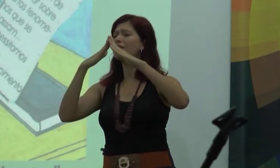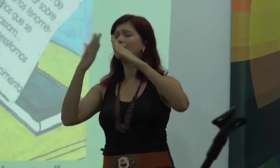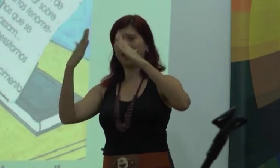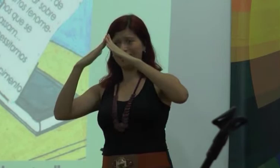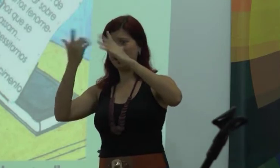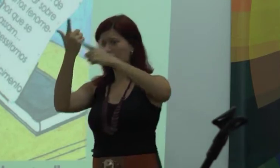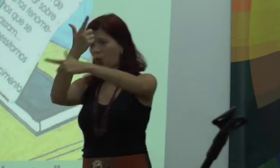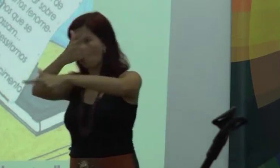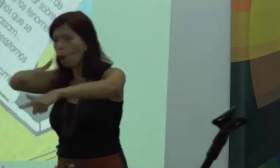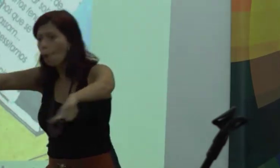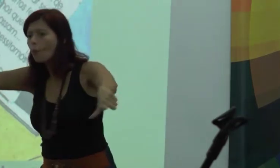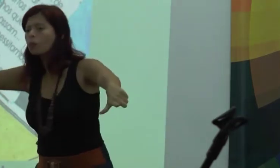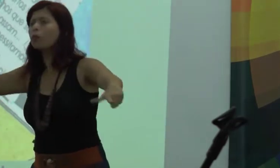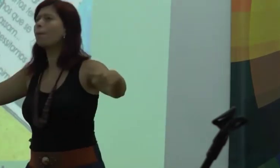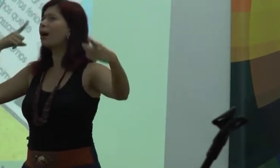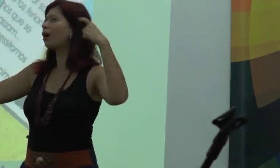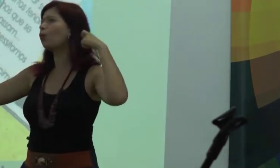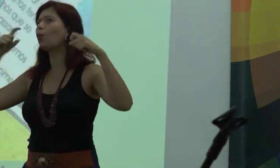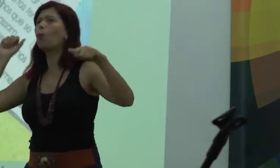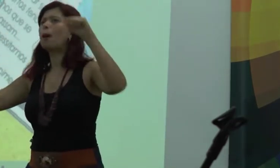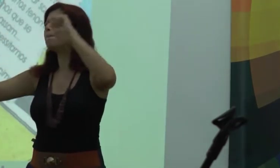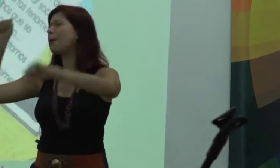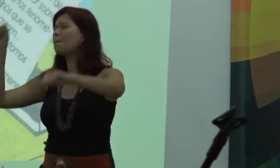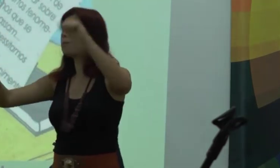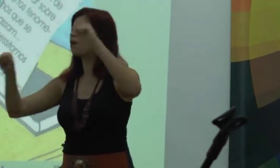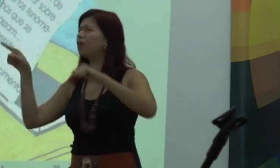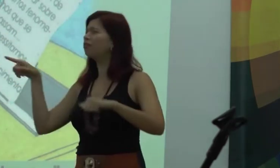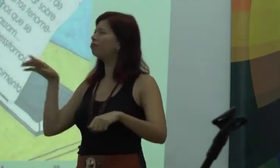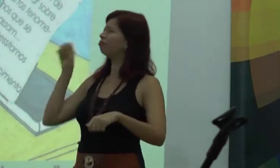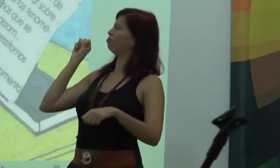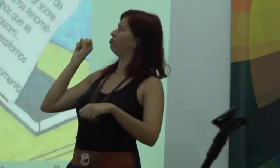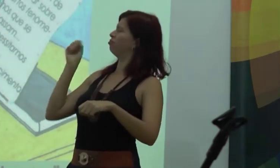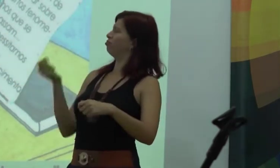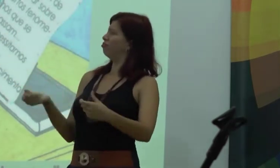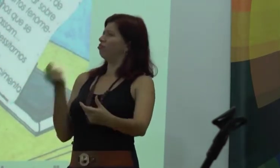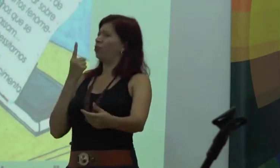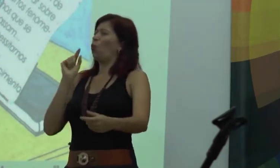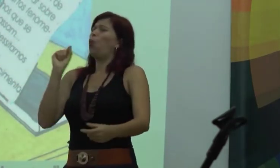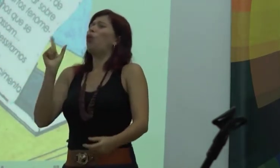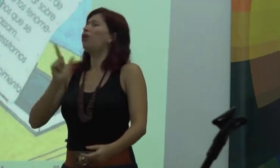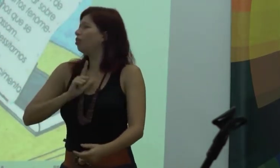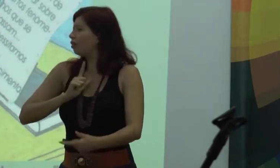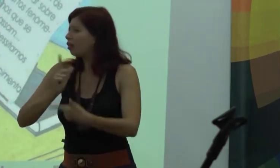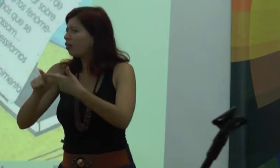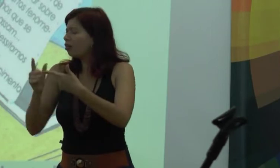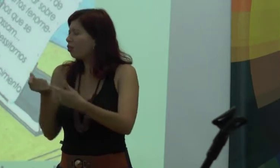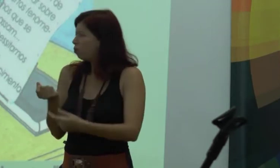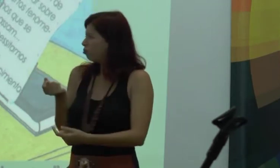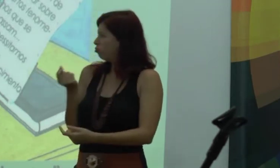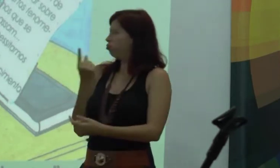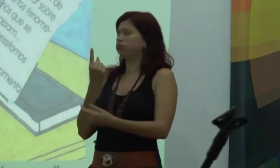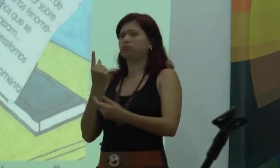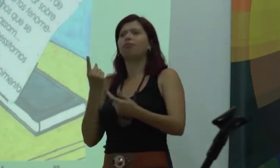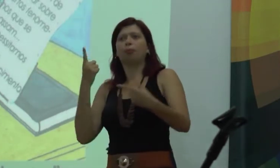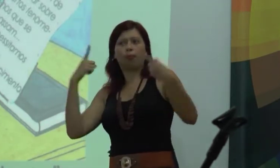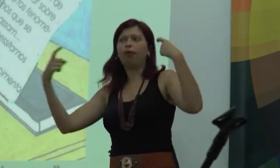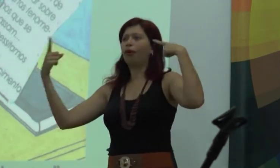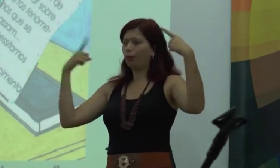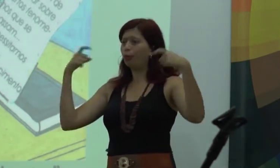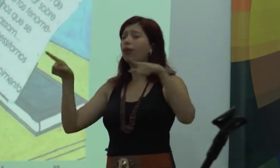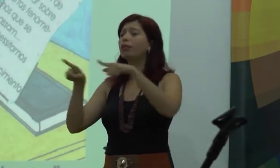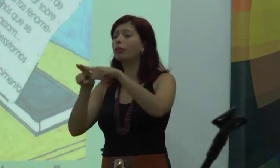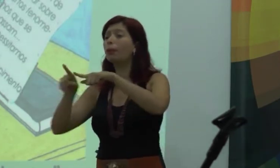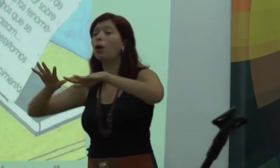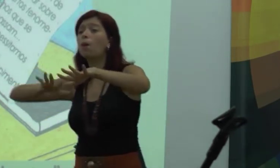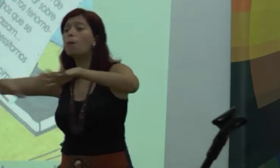pessoas estavam ouvindo uma casa, que eram barulhos. As pessoas estavam avisando que tinha uma casa que